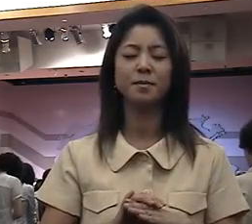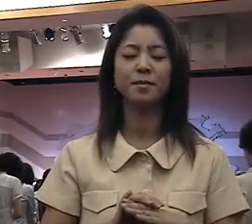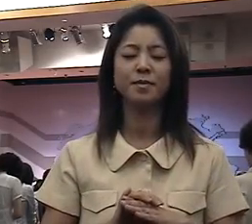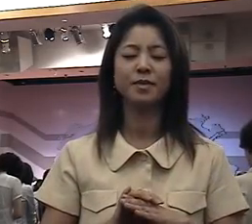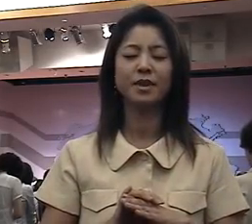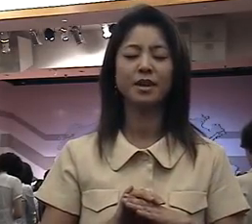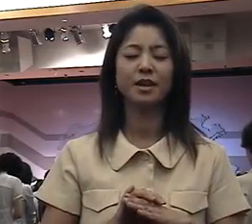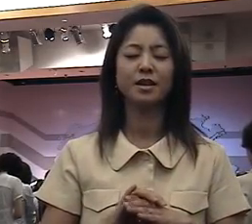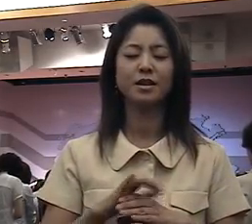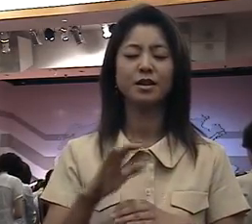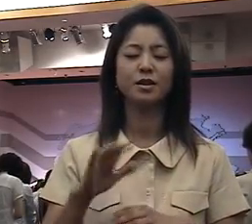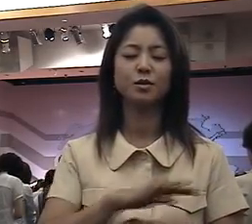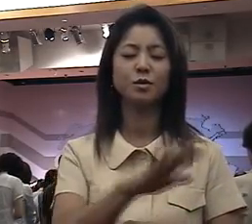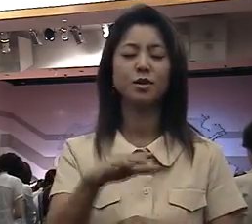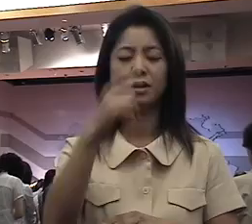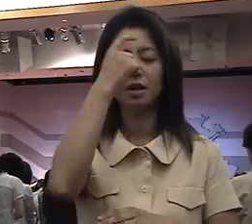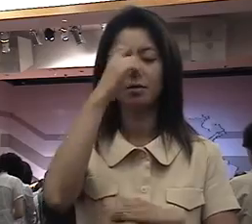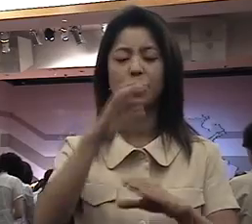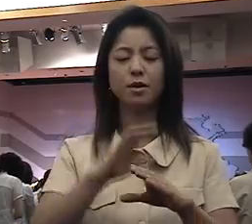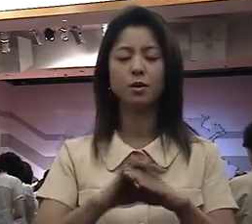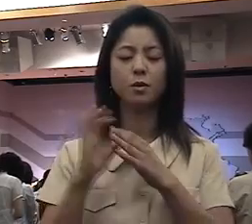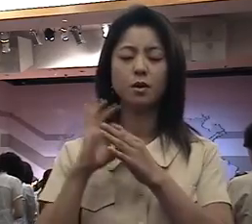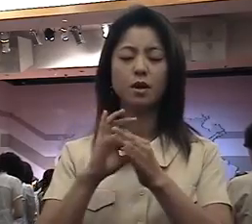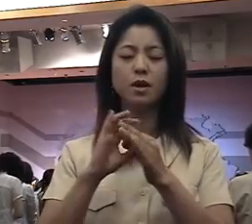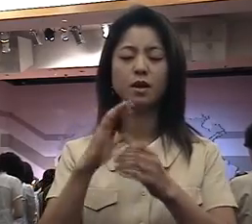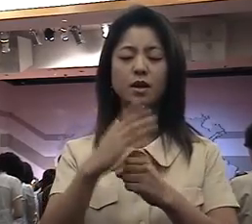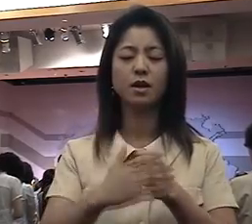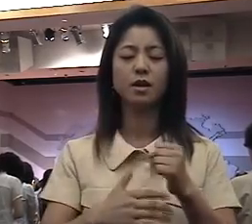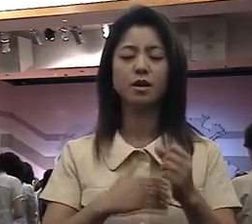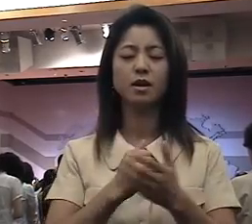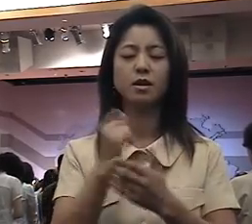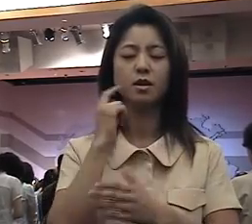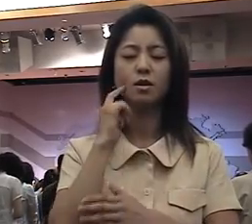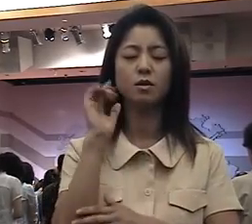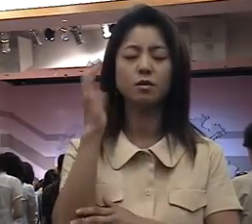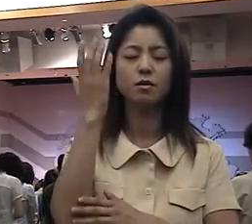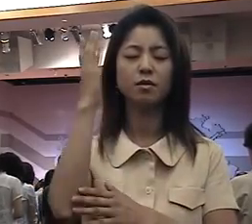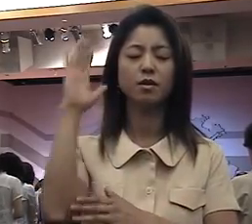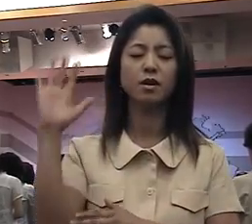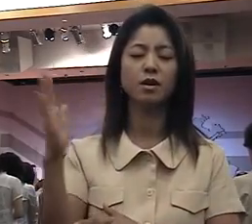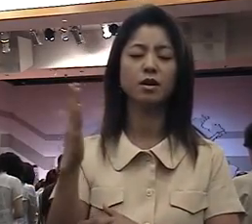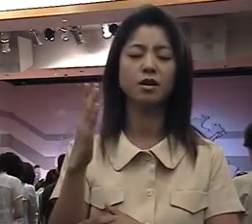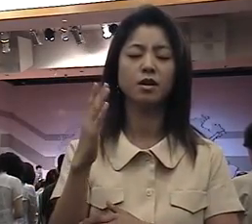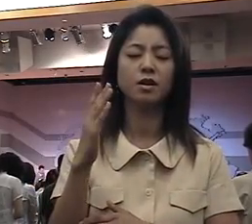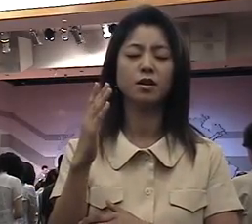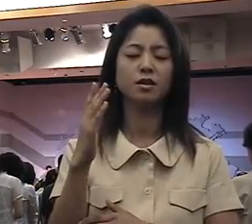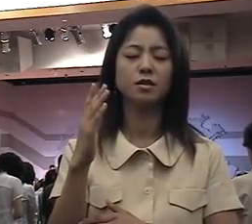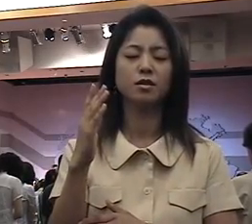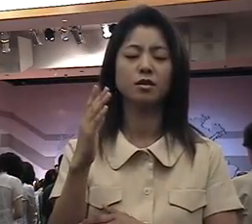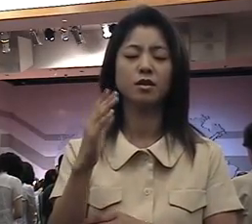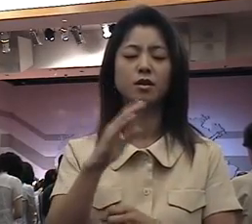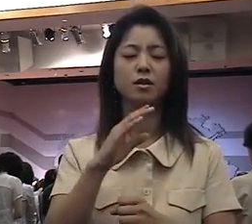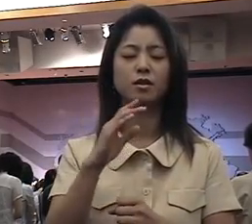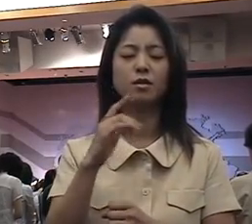하나님의 영광이 드러나게 하여 주옵소서. 김승욱 담임 목사님의 말씀에 주의 권능이 임하게 하여 주시옵소서. 다